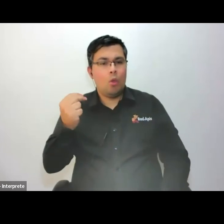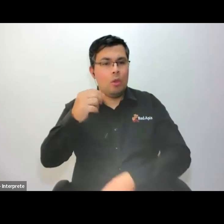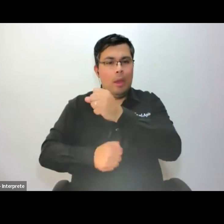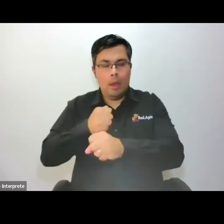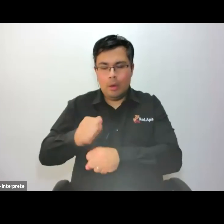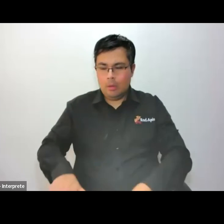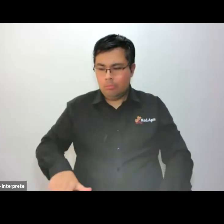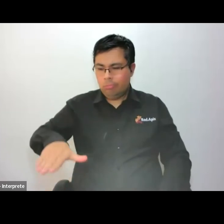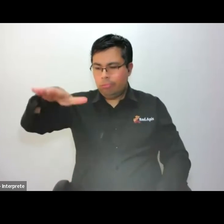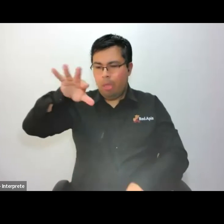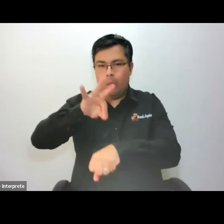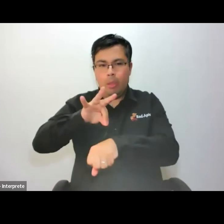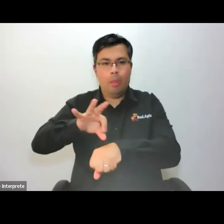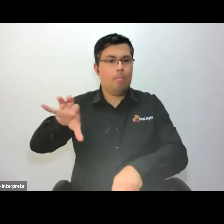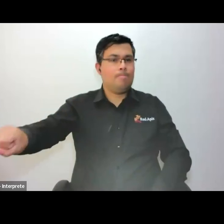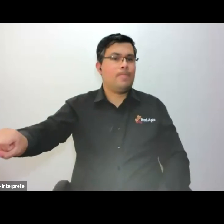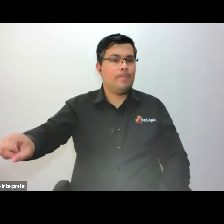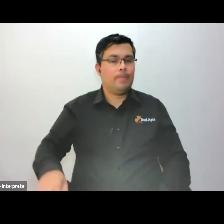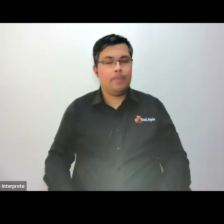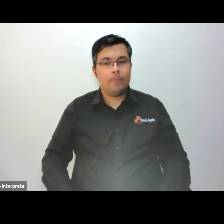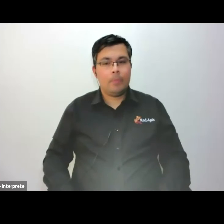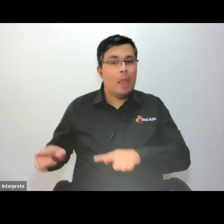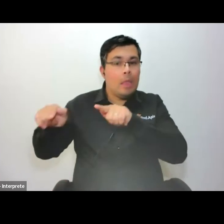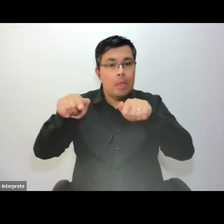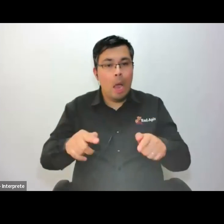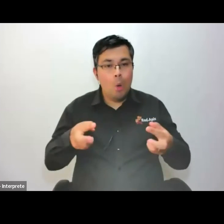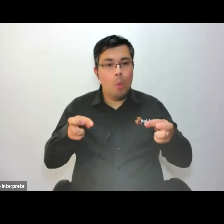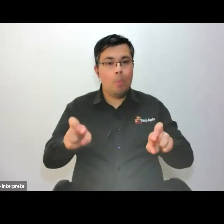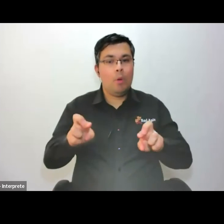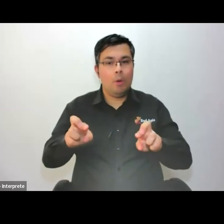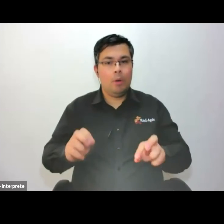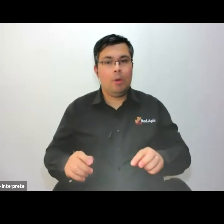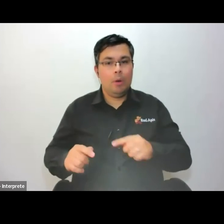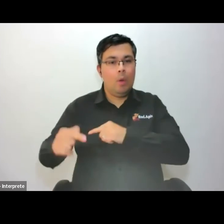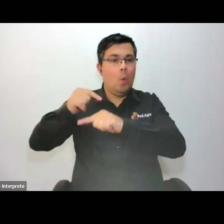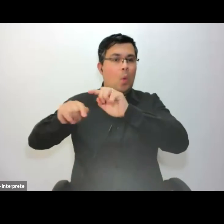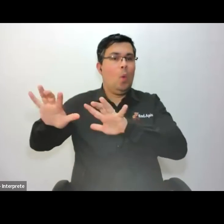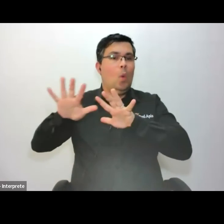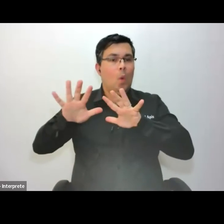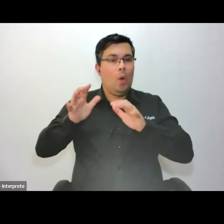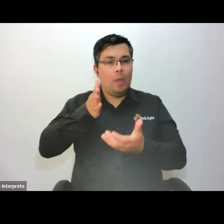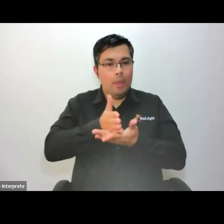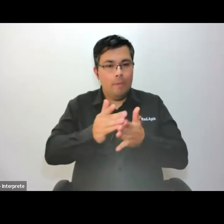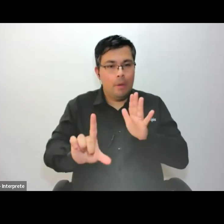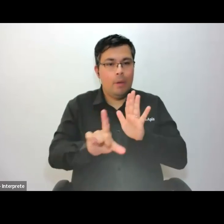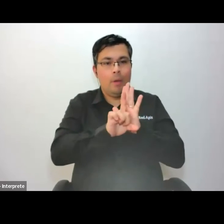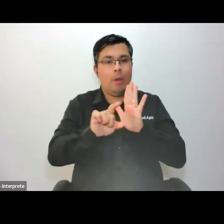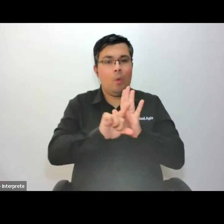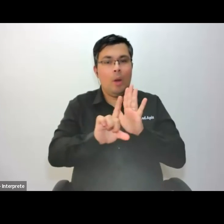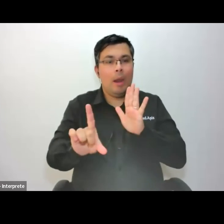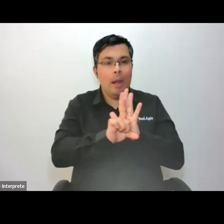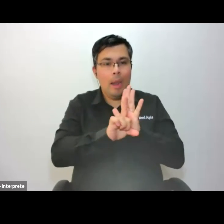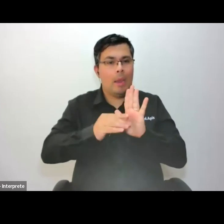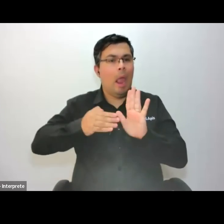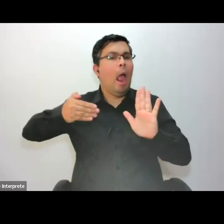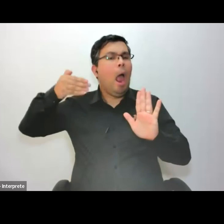tremenda oportunidad histórica que a mí me parece que hay que legitimar que esto sea una ley que salga de la sociedad civil, ha